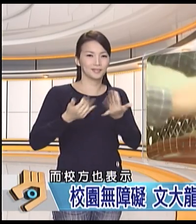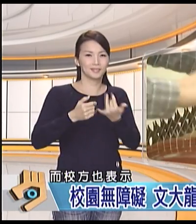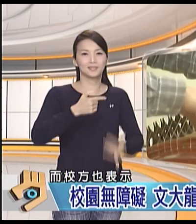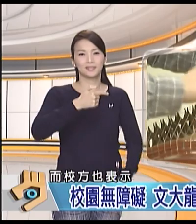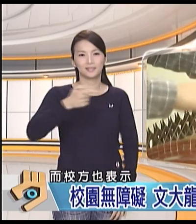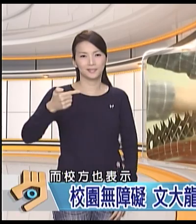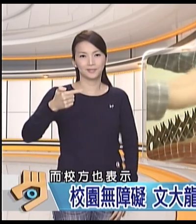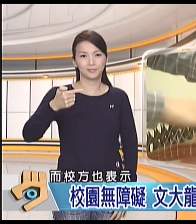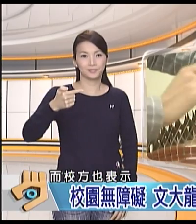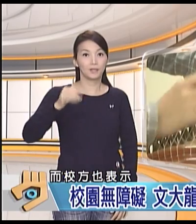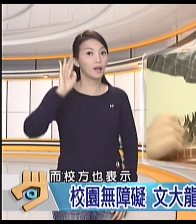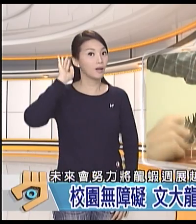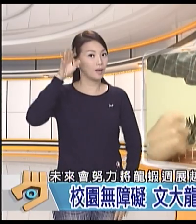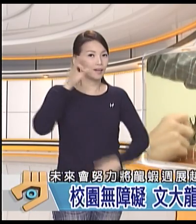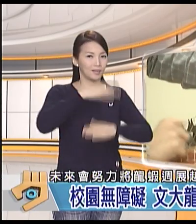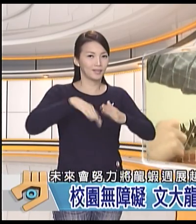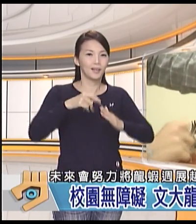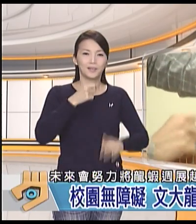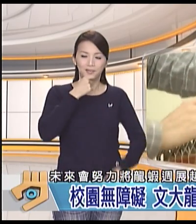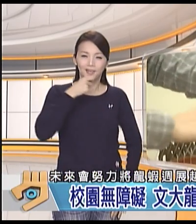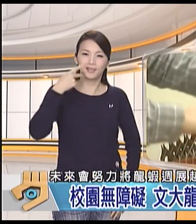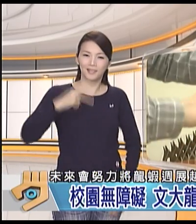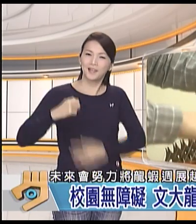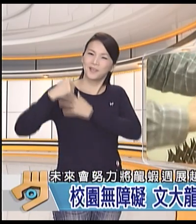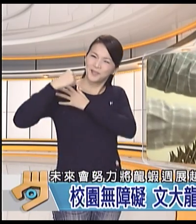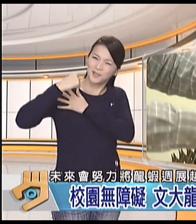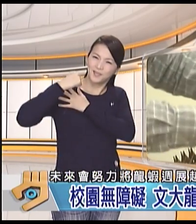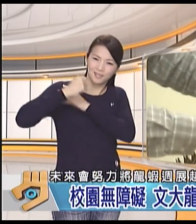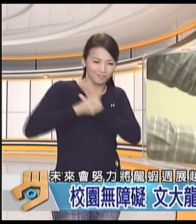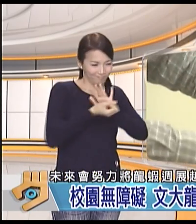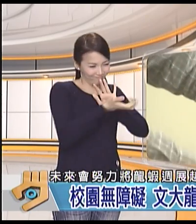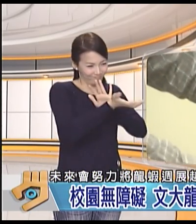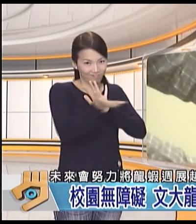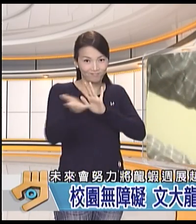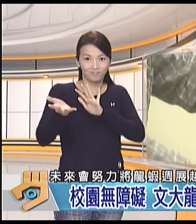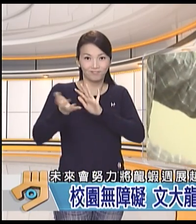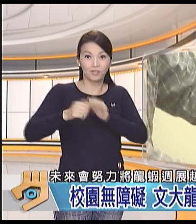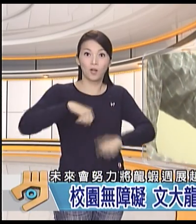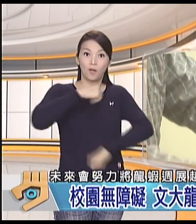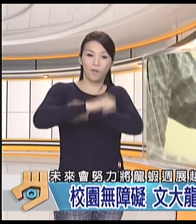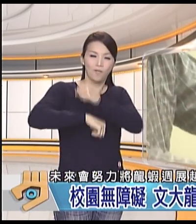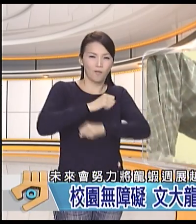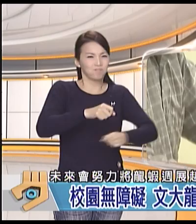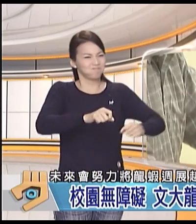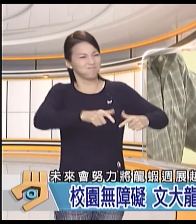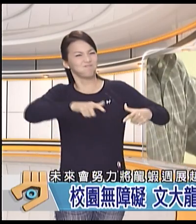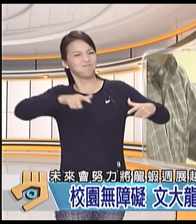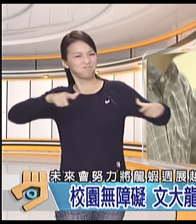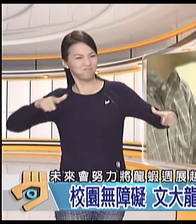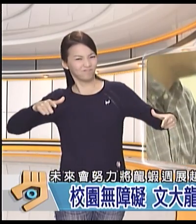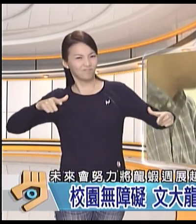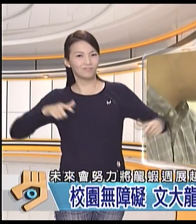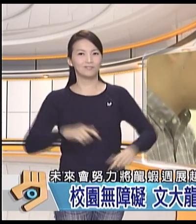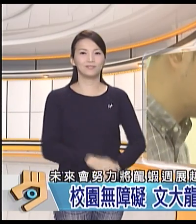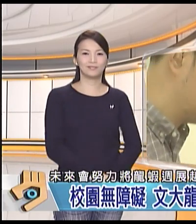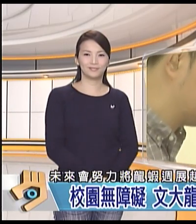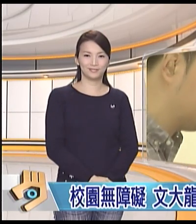也表示未来会努力将龙虾周展越办越大。